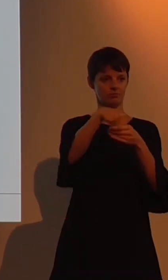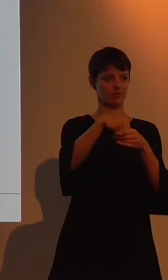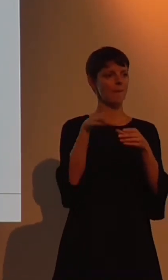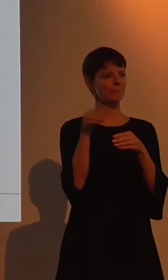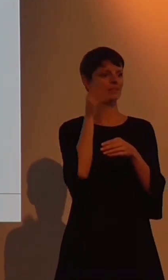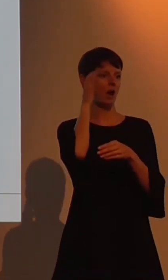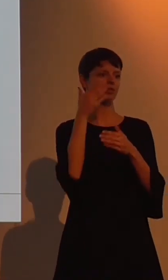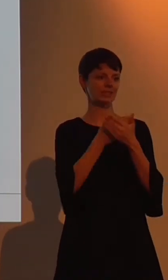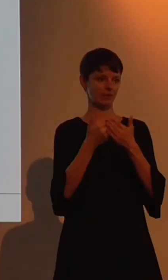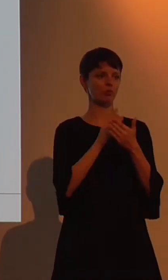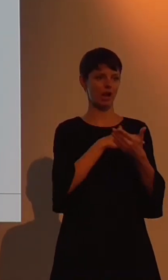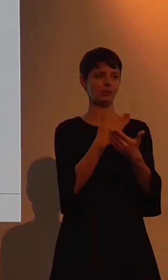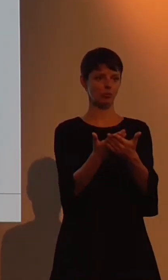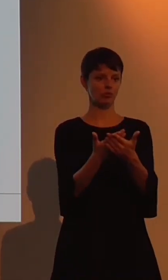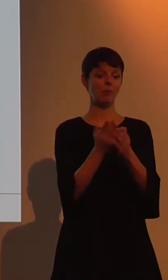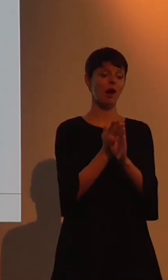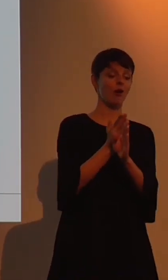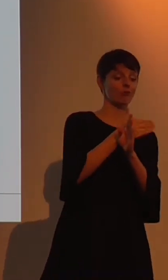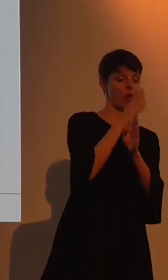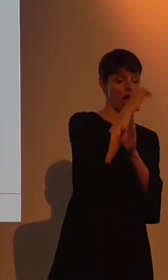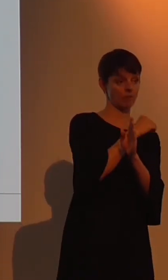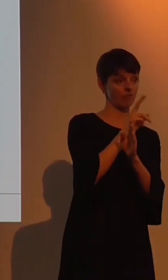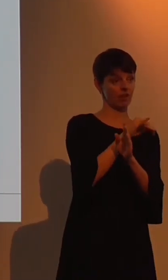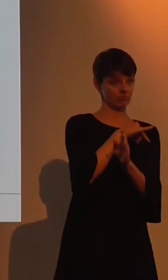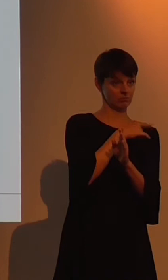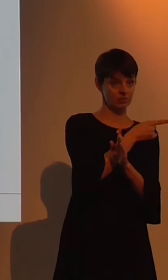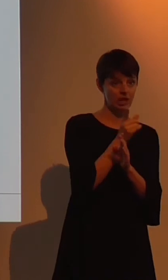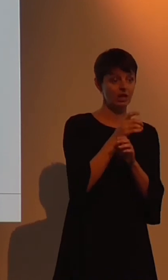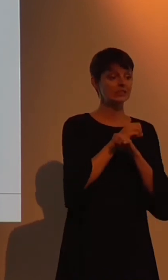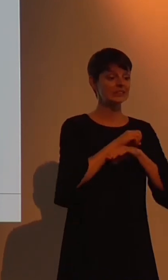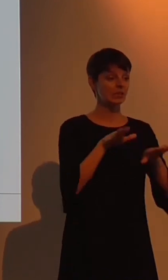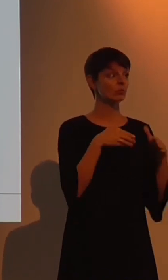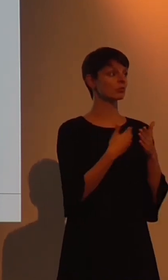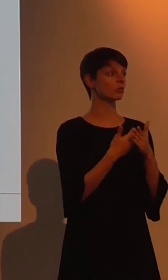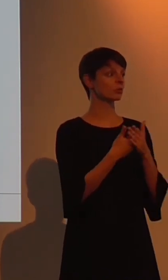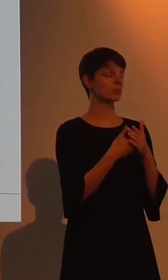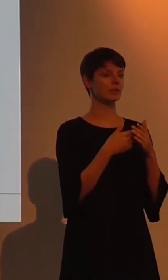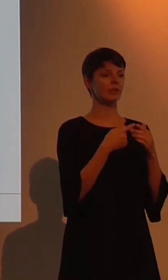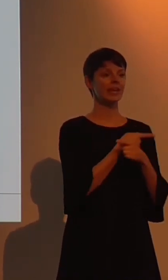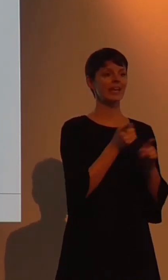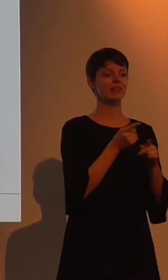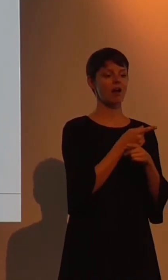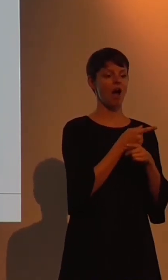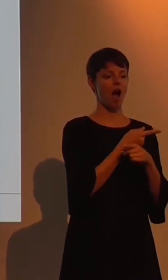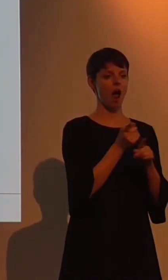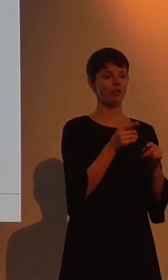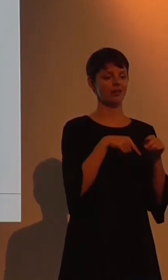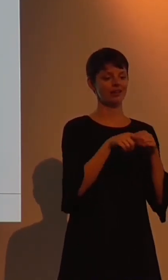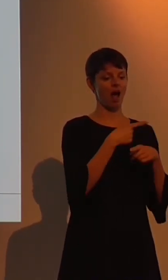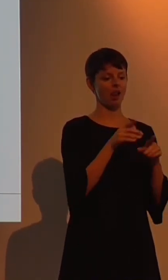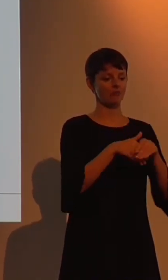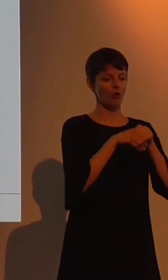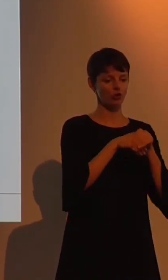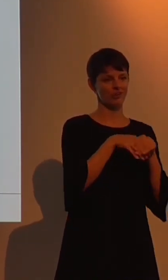deutlich erleichtert. Aber auch vor ORF einige Formate laufen, die auch Sender wie unsere Freundschaft an als Ärzte. Ein